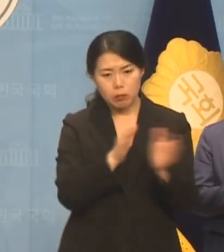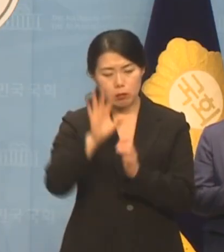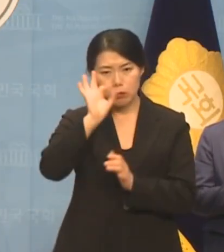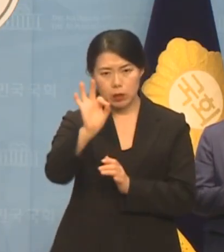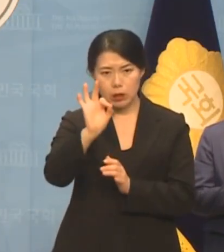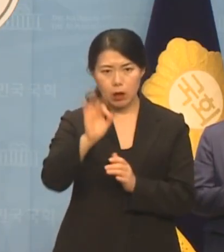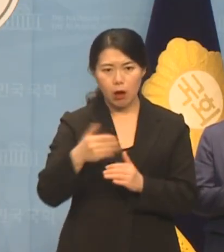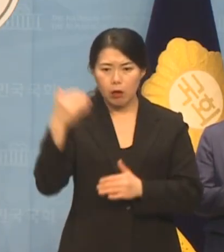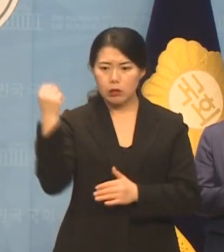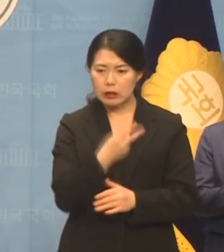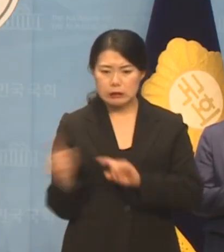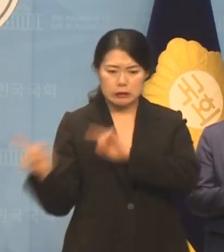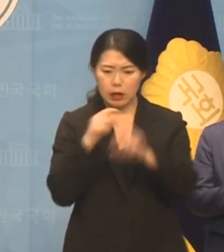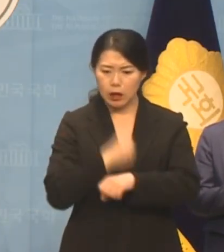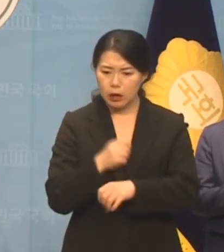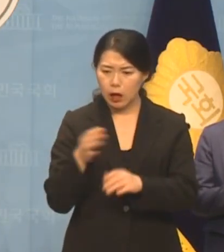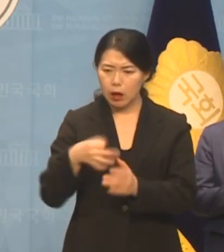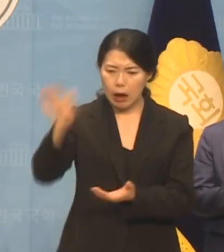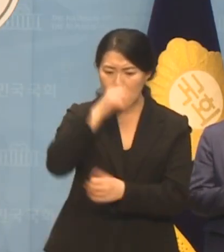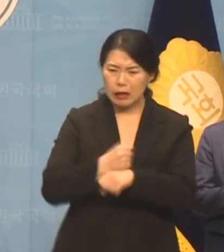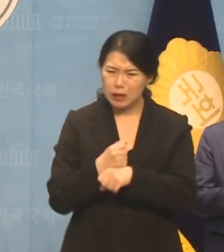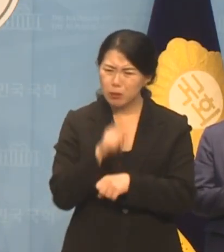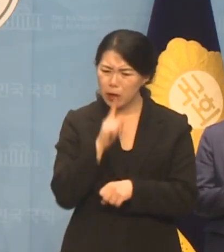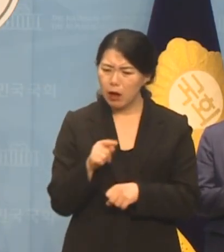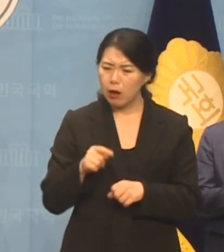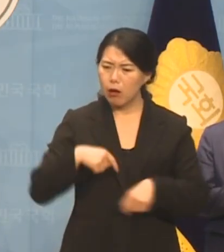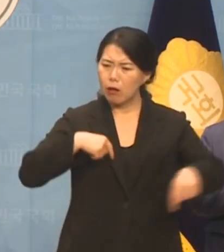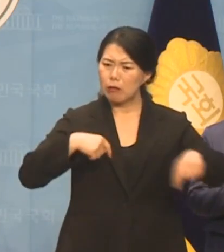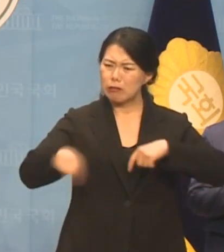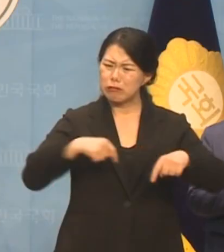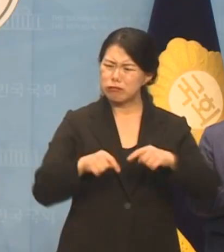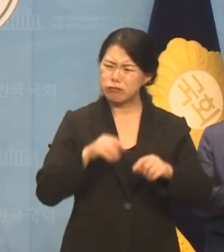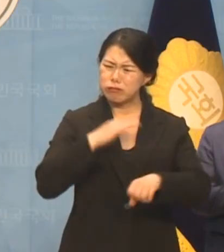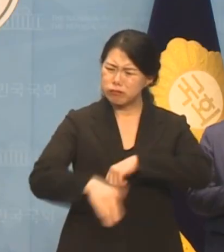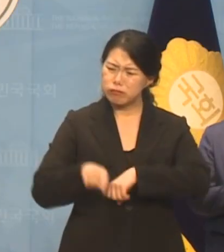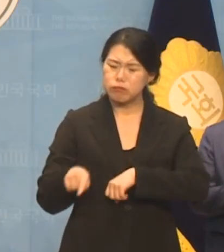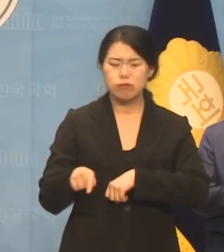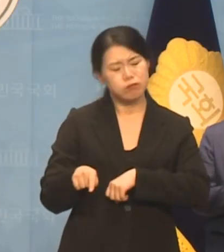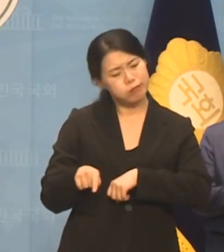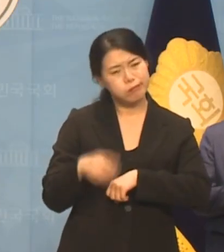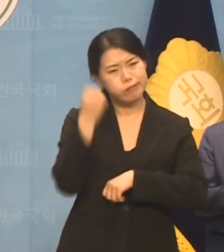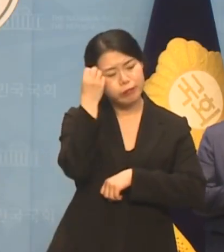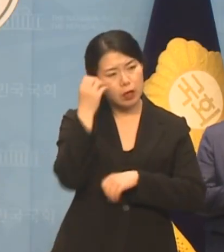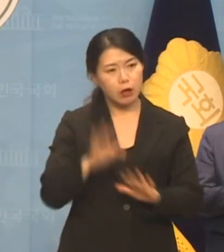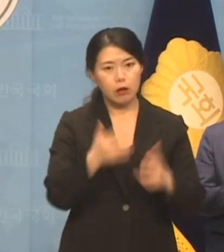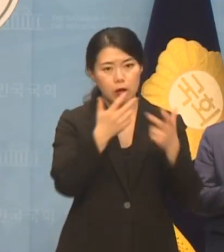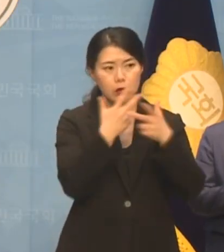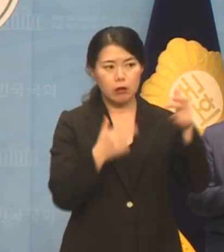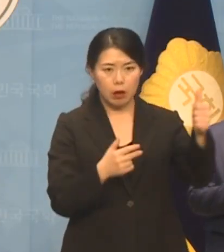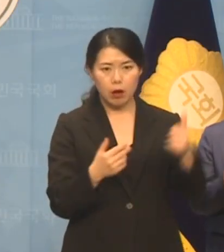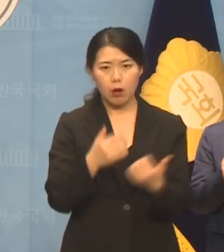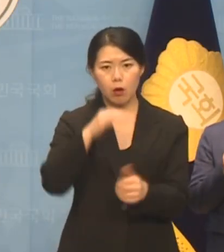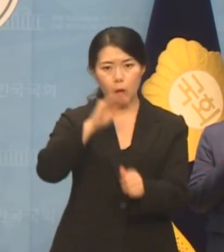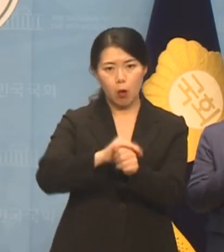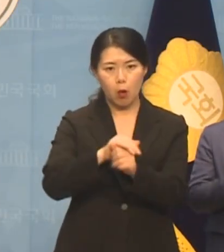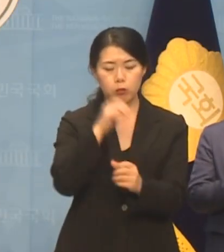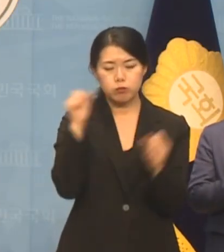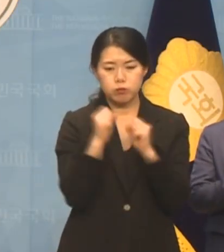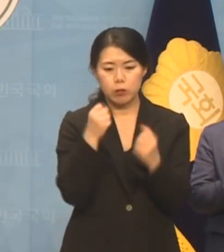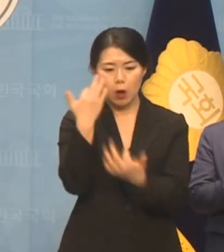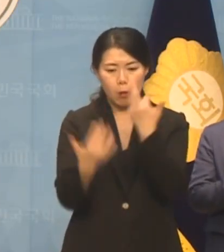증액하자는 정부와 국민의힘의 주장은 정쟁용으로밖에 해석이 되지 않습니다. 이재명 대표는 수차례 경북 산불 피해 지역을